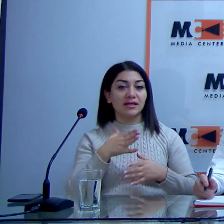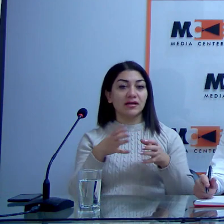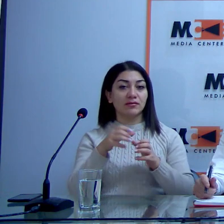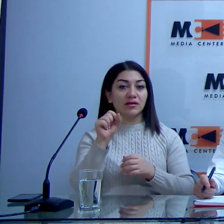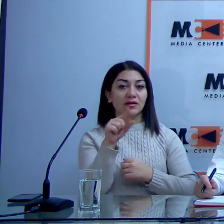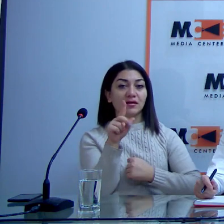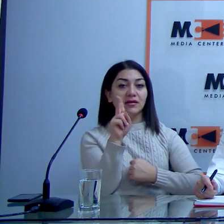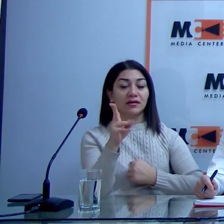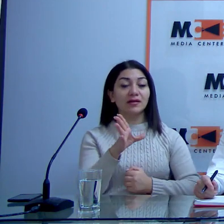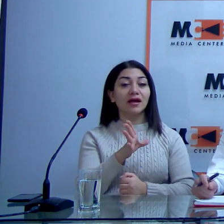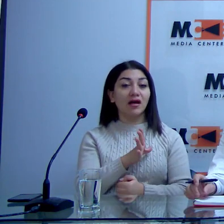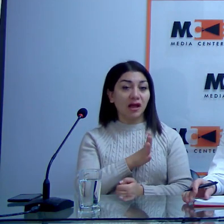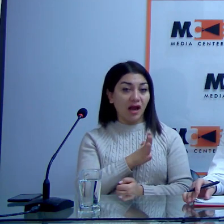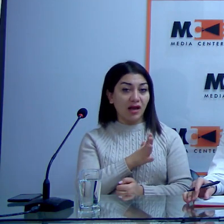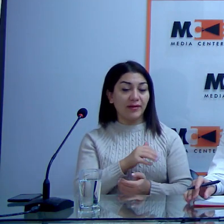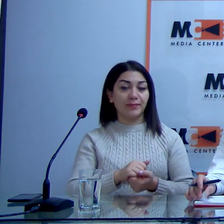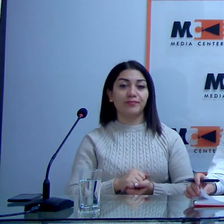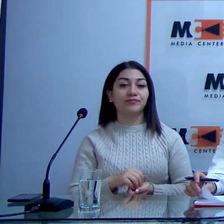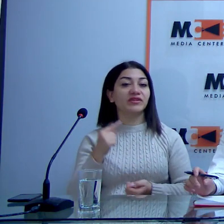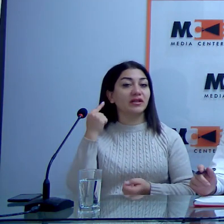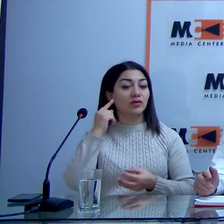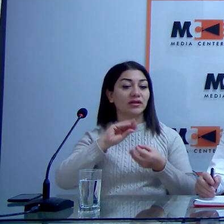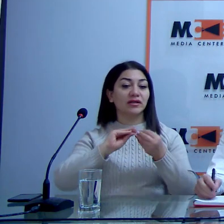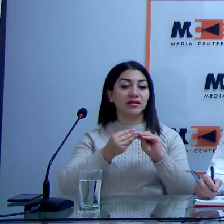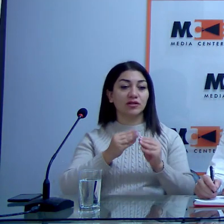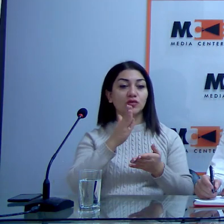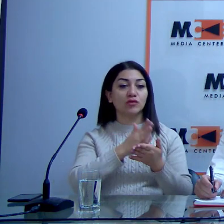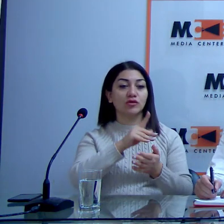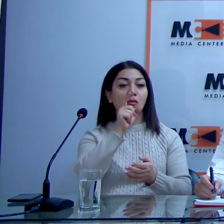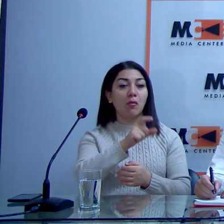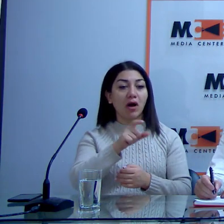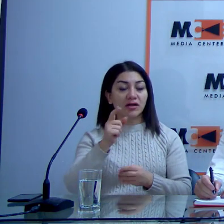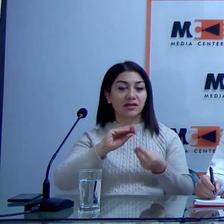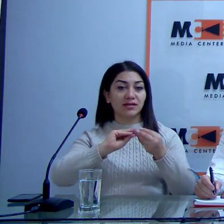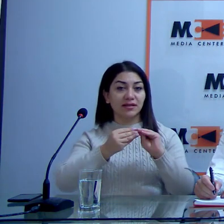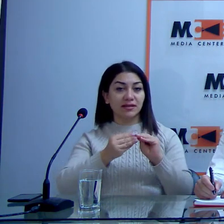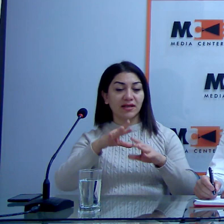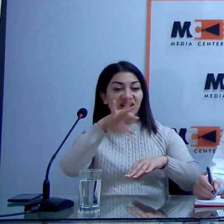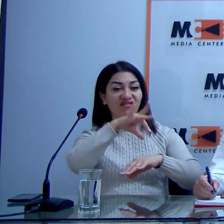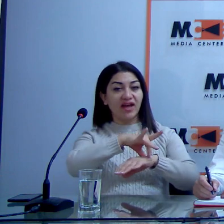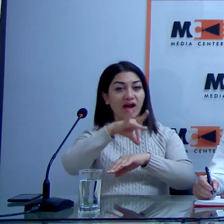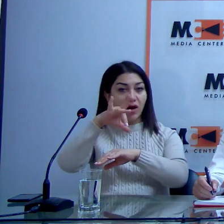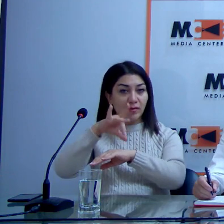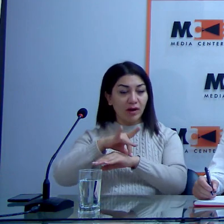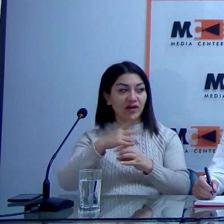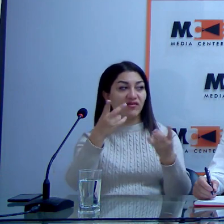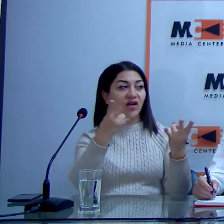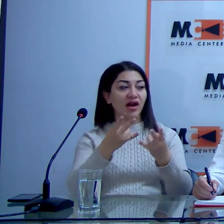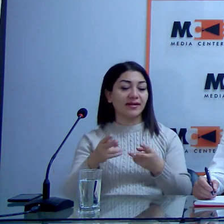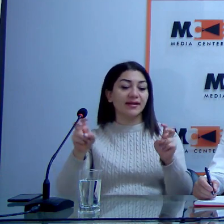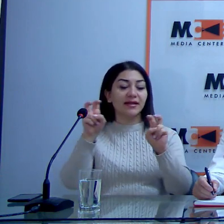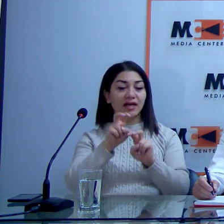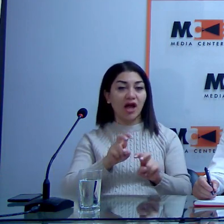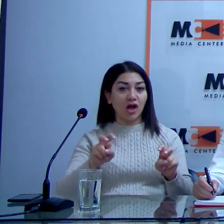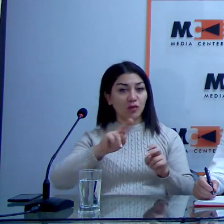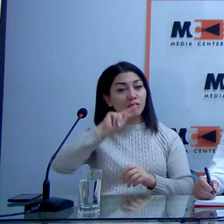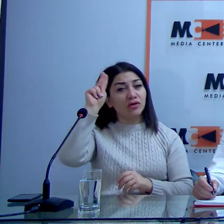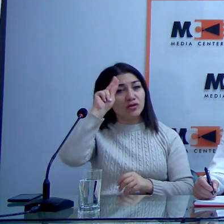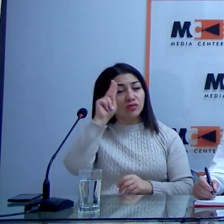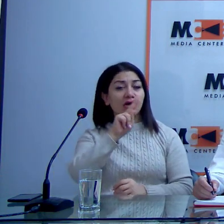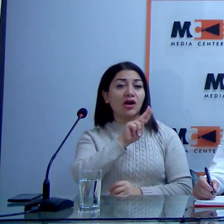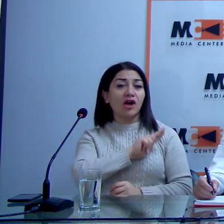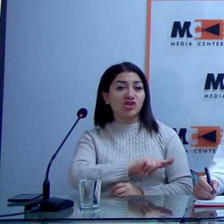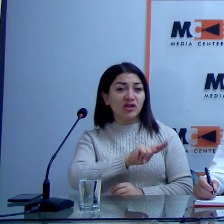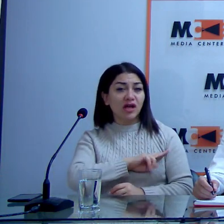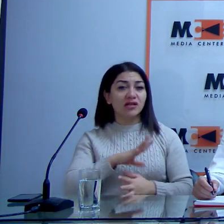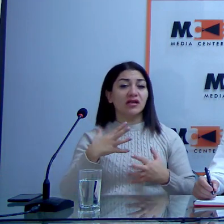կազմակերպությունը իրականացրել է լսողության խնդիրներ ունեցող անձանց խնդիրների վերհանման եւ կարիքների գնահատում կրթության,